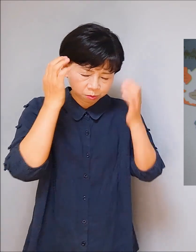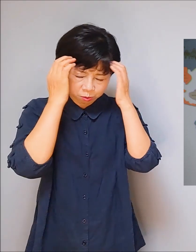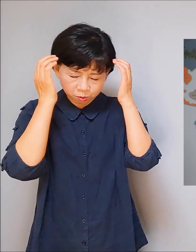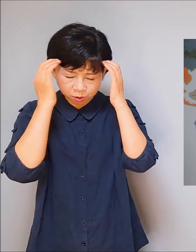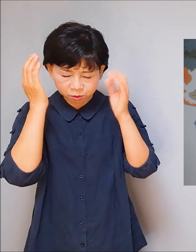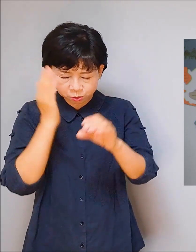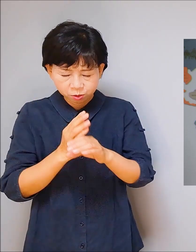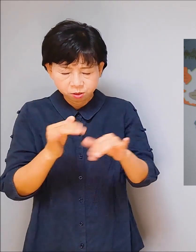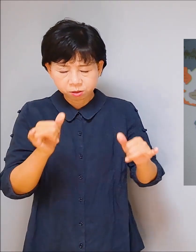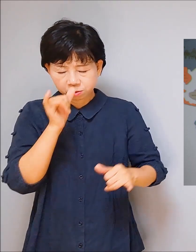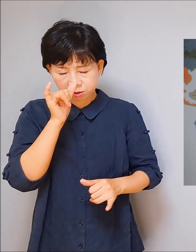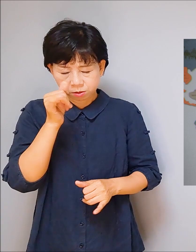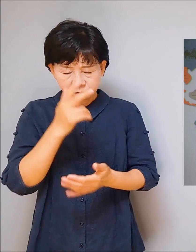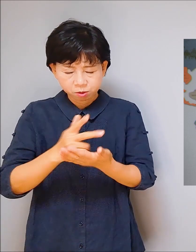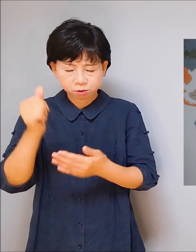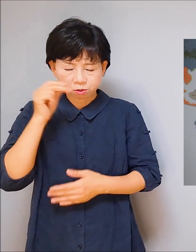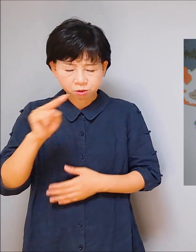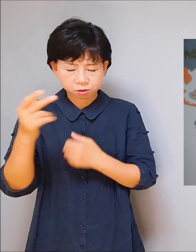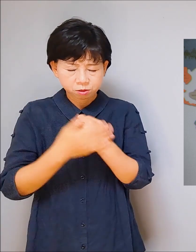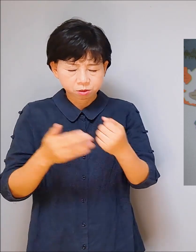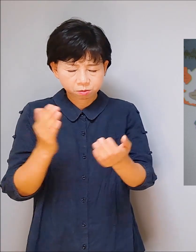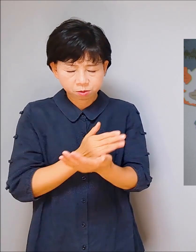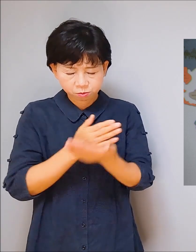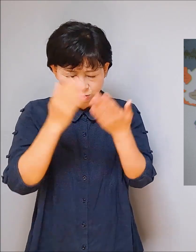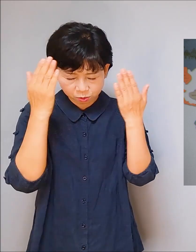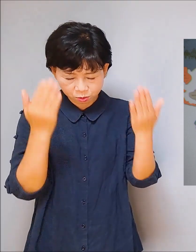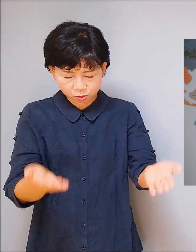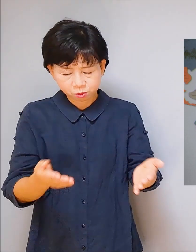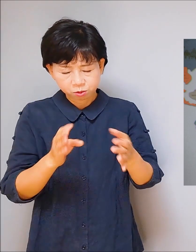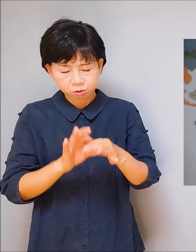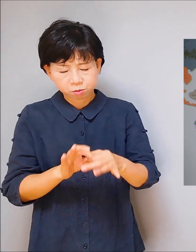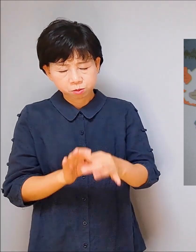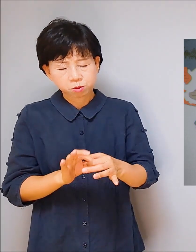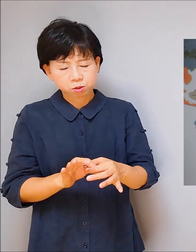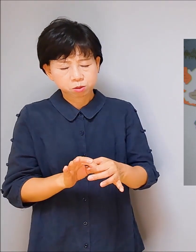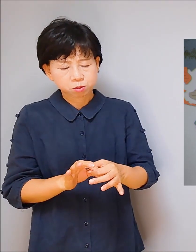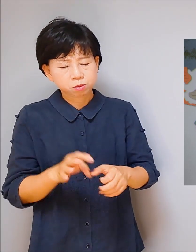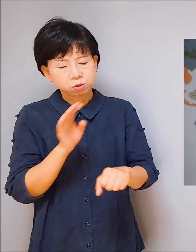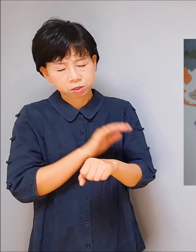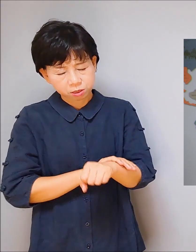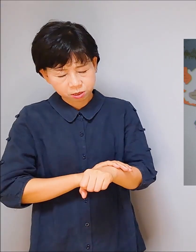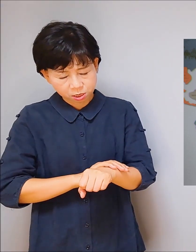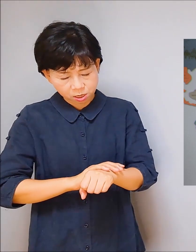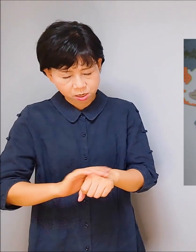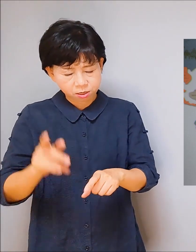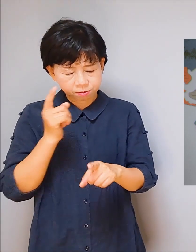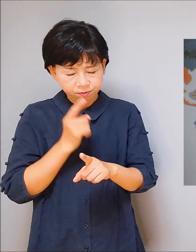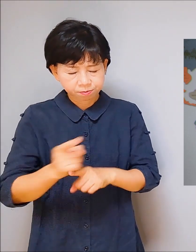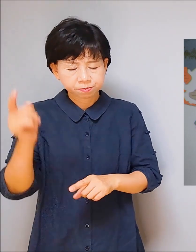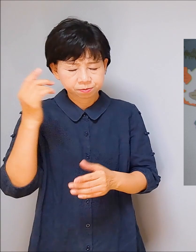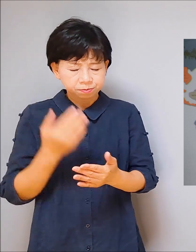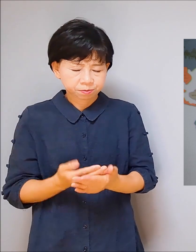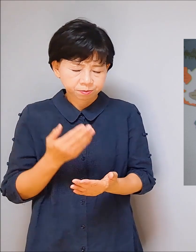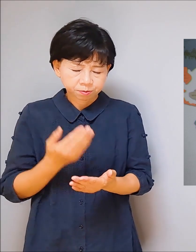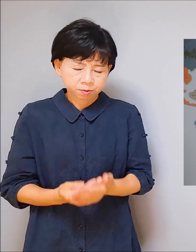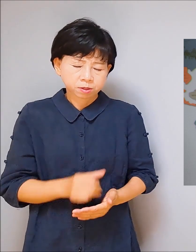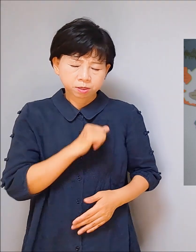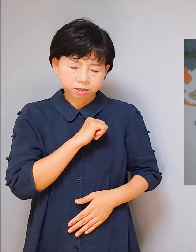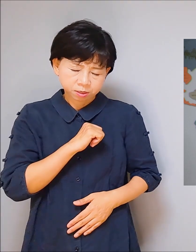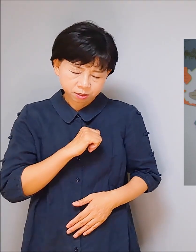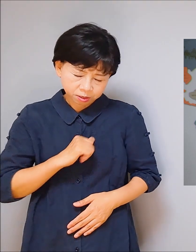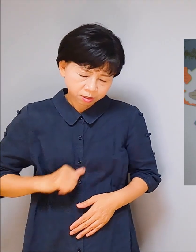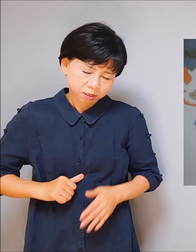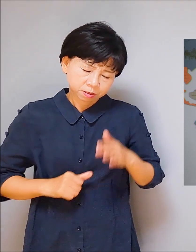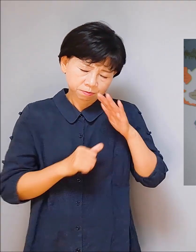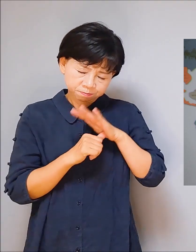분들이 있습니다. 주여 은혜를 베풀어 주셔서 잘 지나갈 수 있게 하여 주시옵소서. 인내할 수 있게